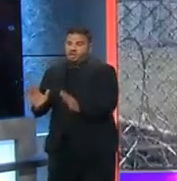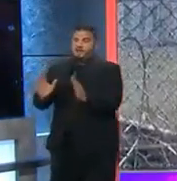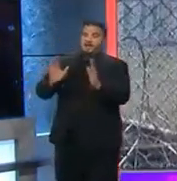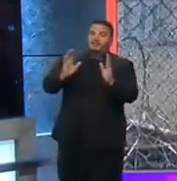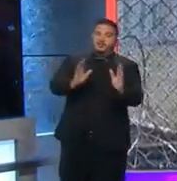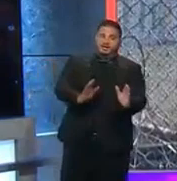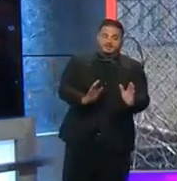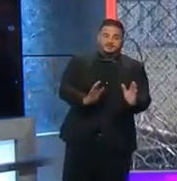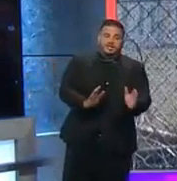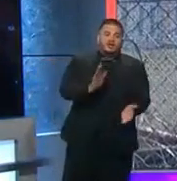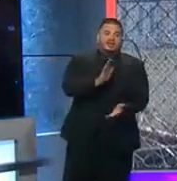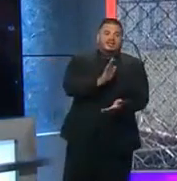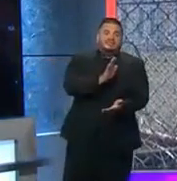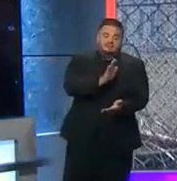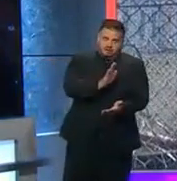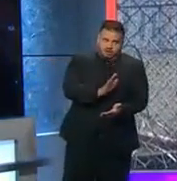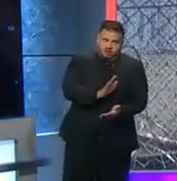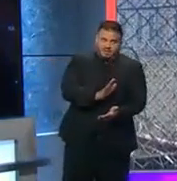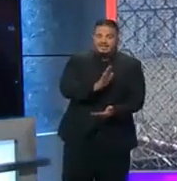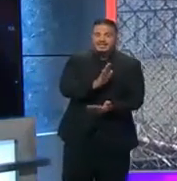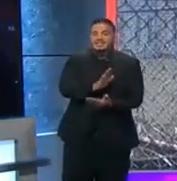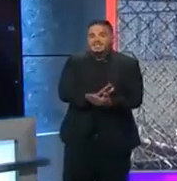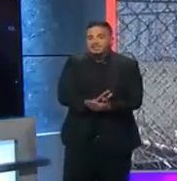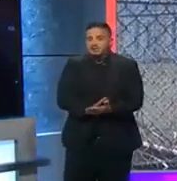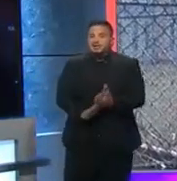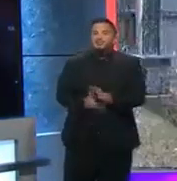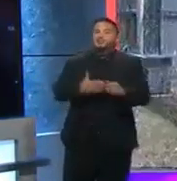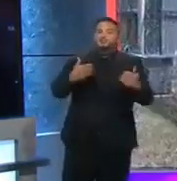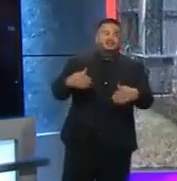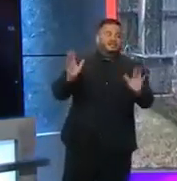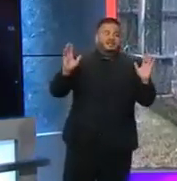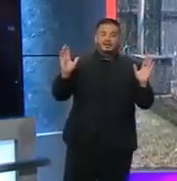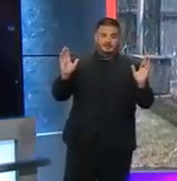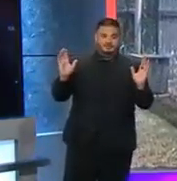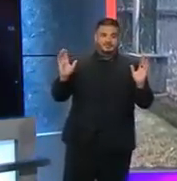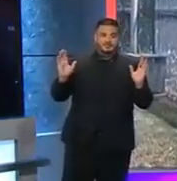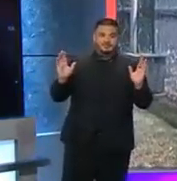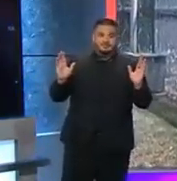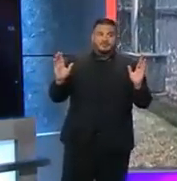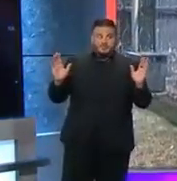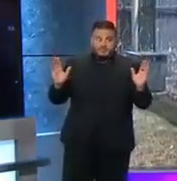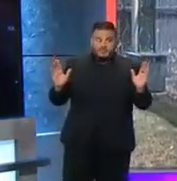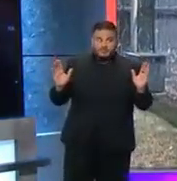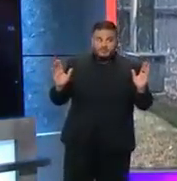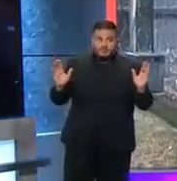Corrección no lo lleva ante el juez está, algunos jueces están desestimando el caso y lo sueltan libre.